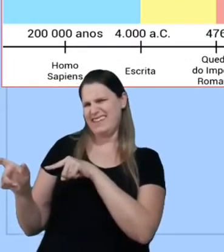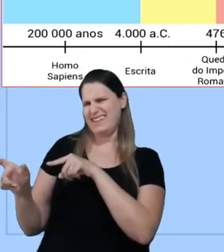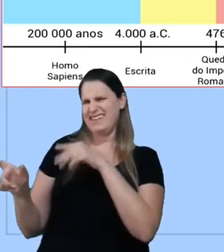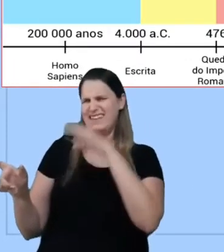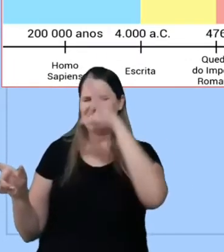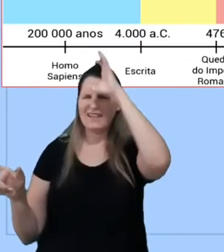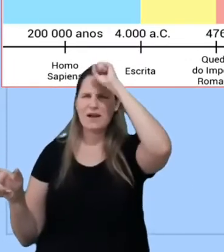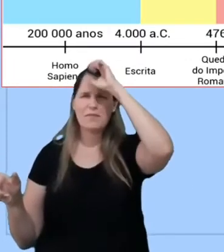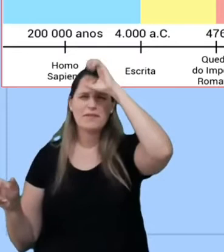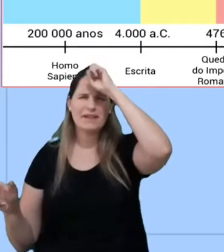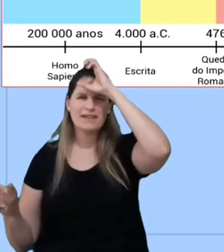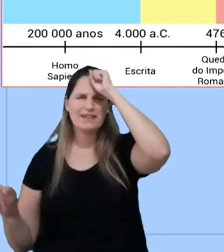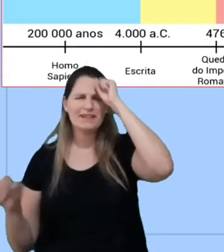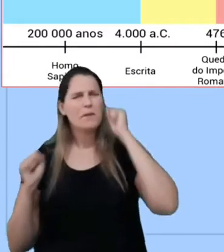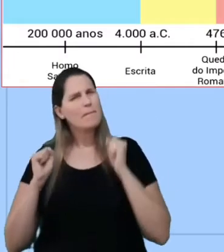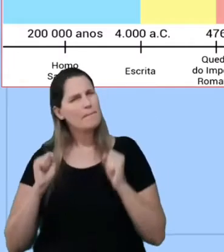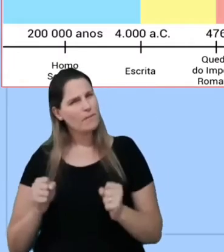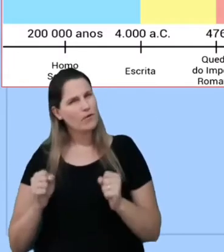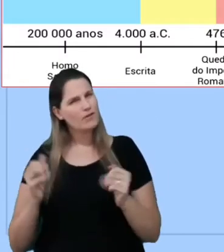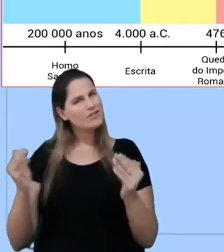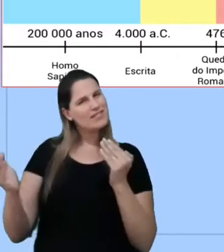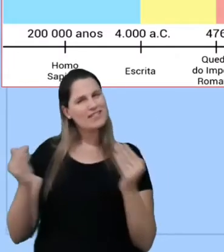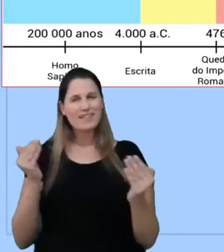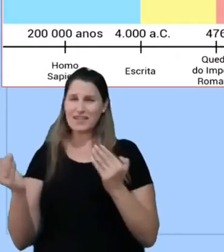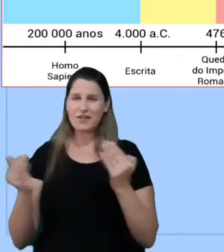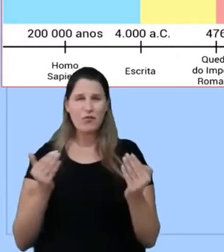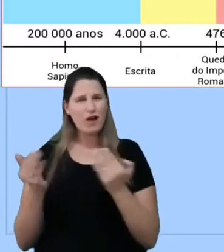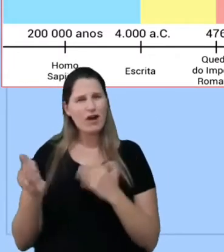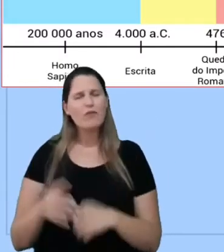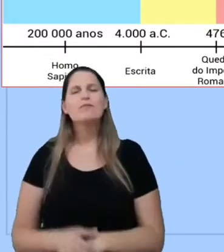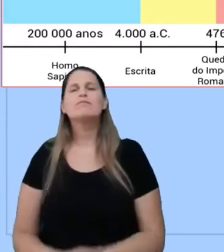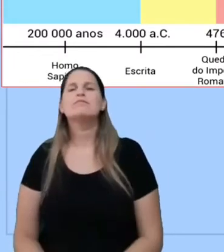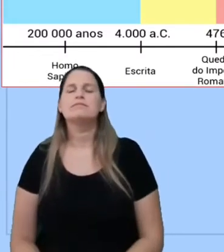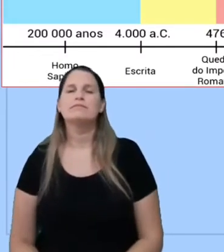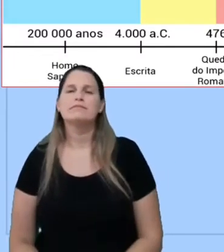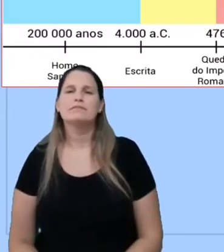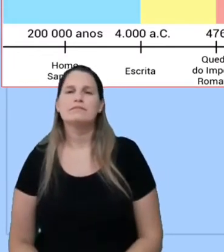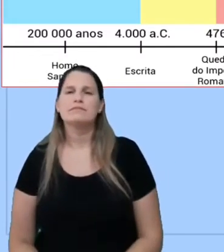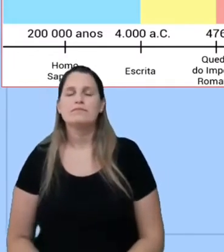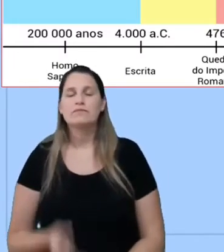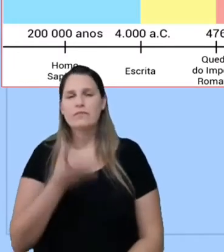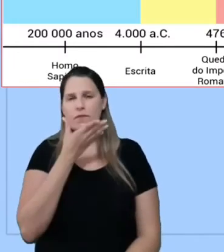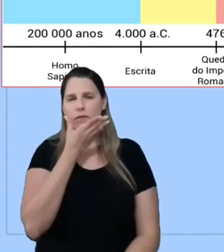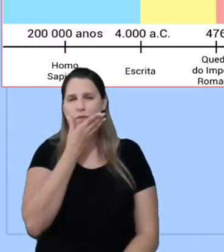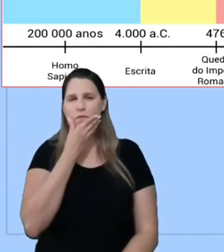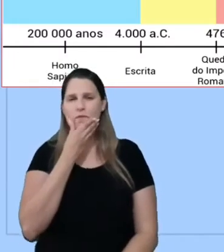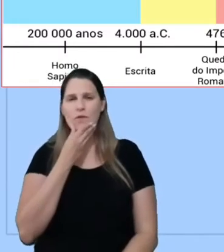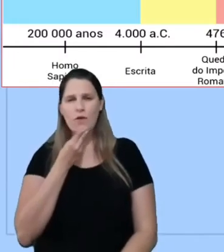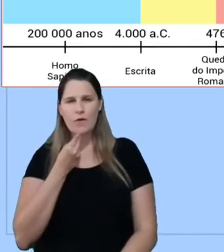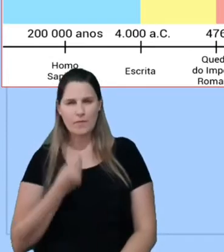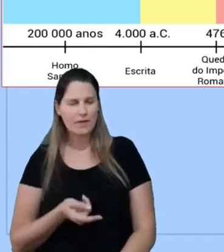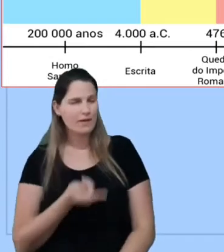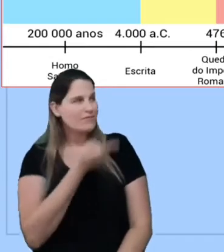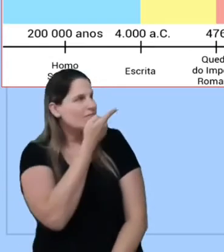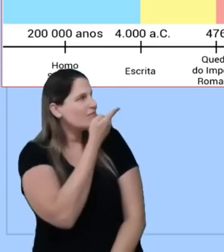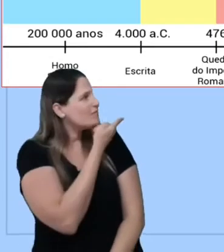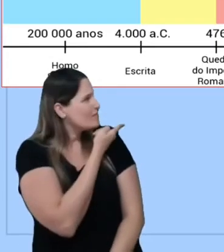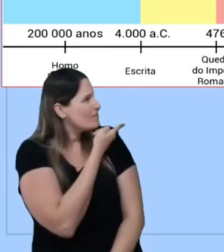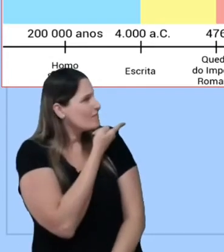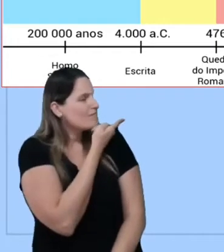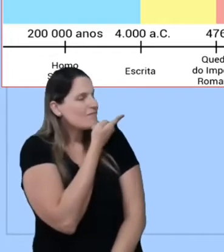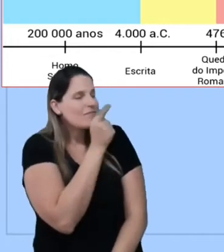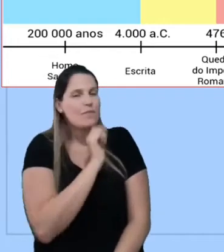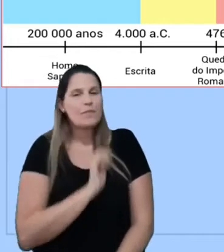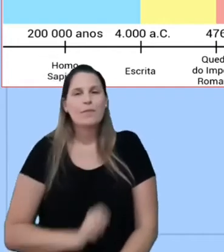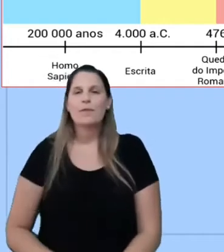para os surdos e pensavam, poxa, ele pode aprender? Mas ficavam um pouco desconfiadas. Foi então